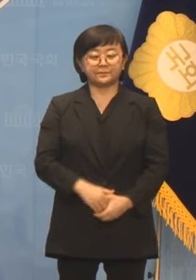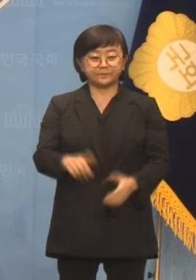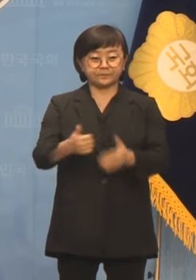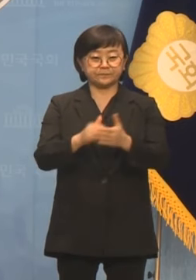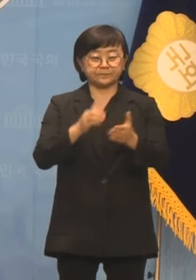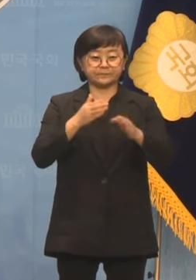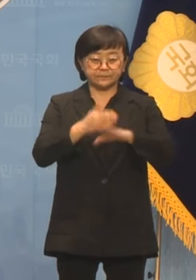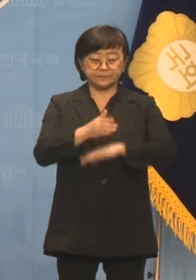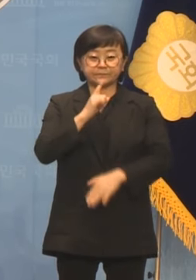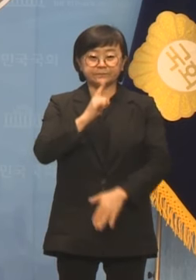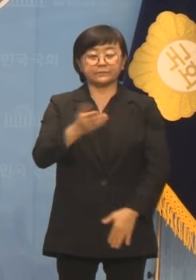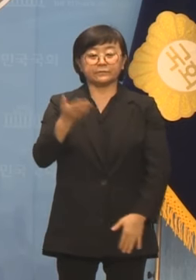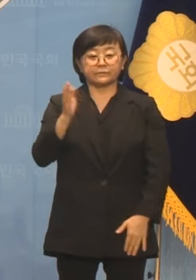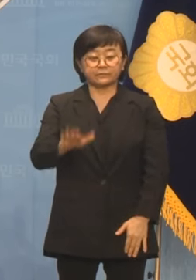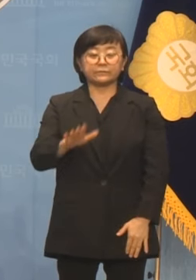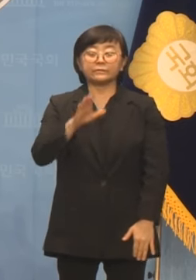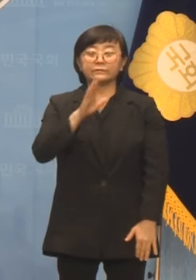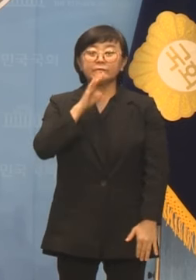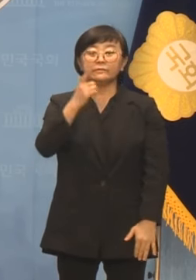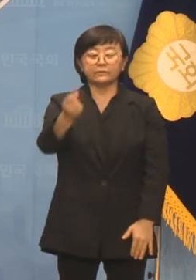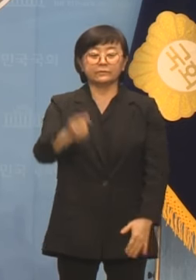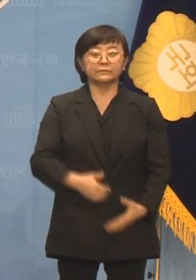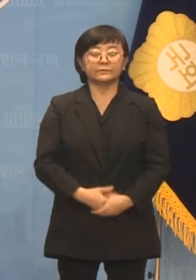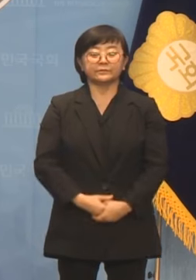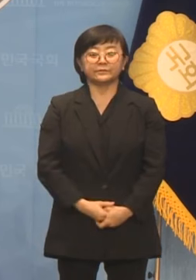한참 늦은 말이지만 맞는 말입니다.